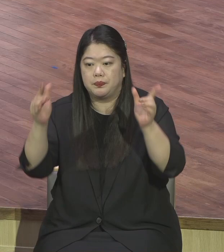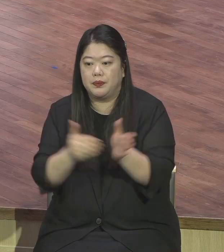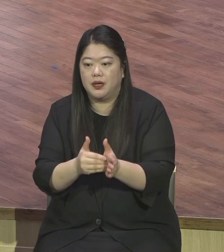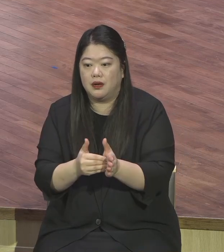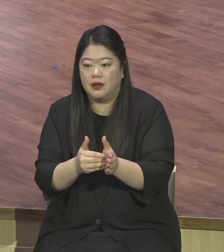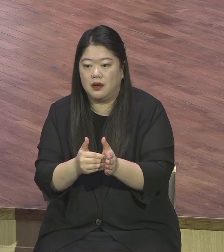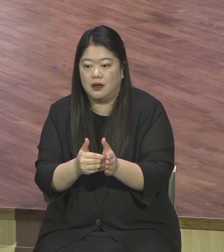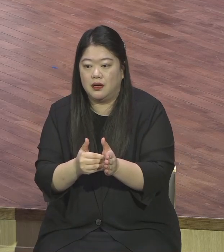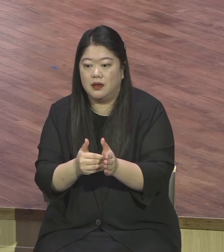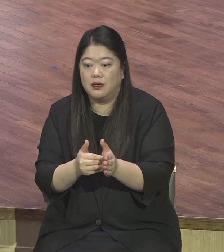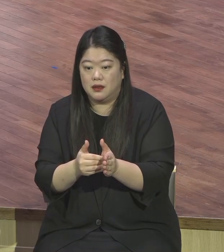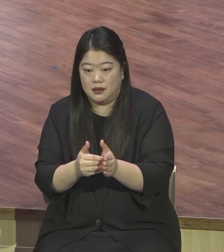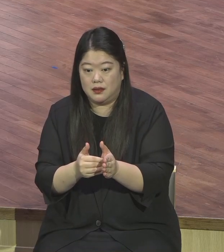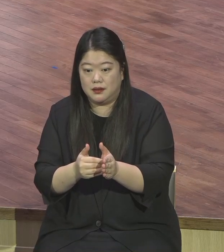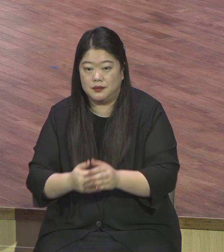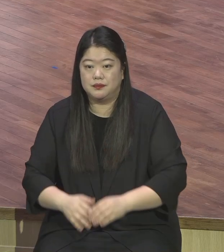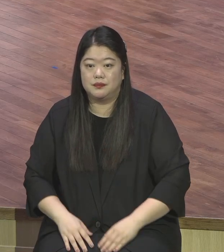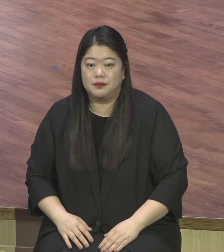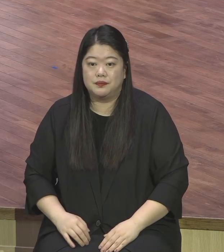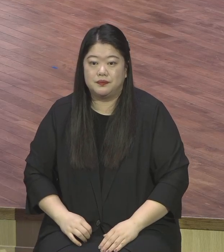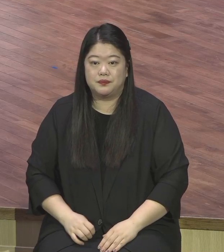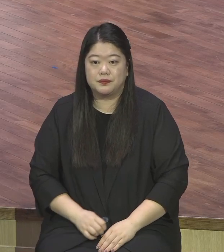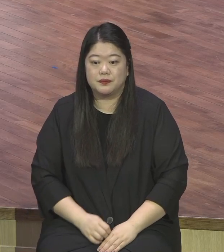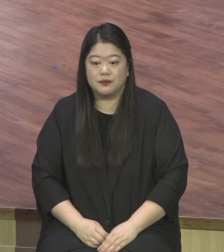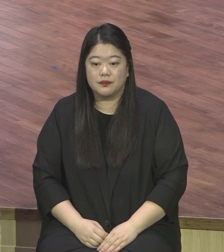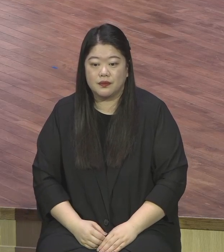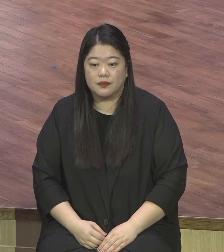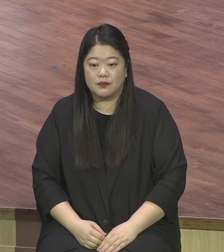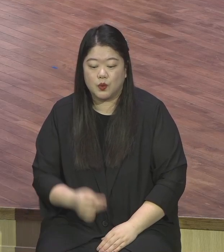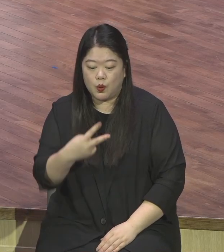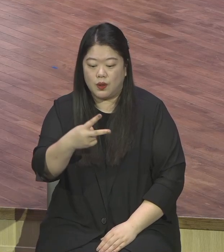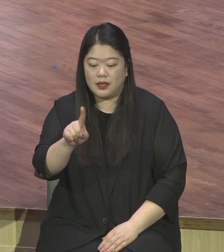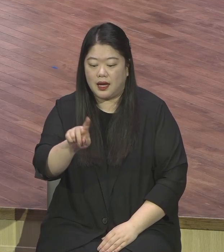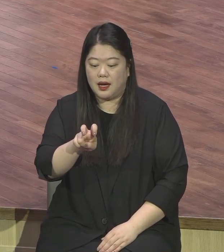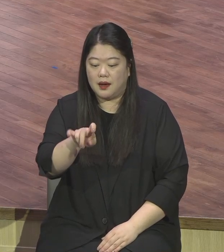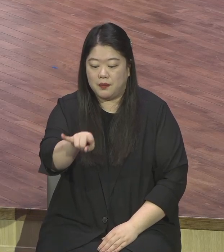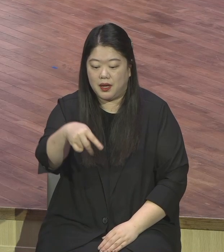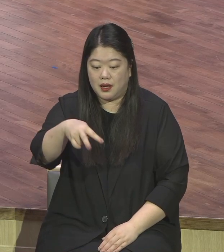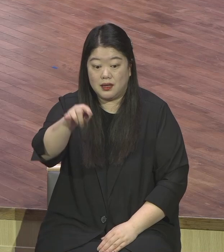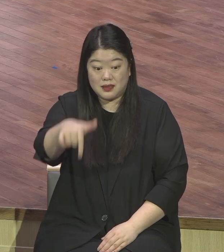다메섹에서부터 건강이 회복되니까 즉시로 뭐요?